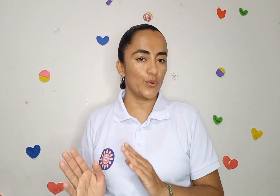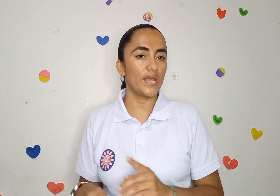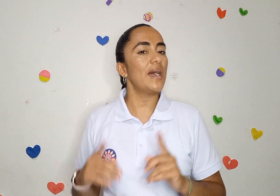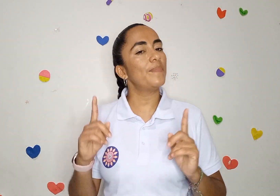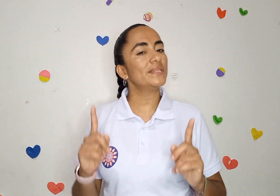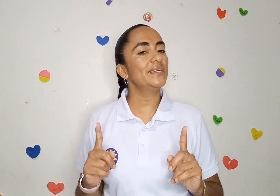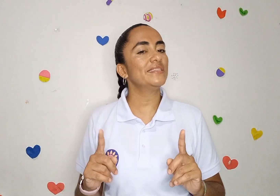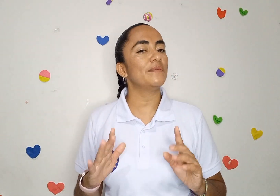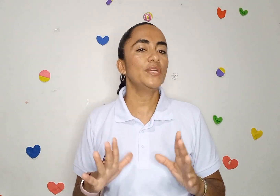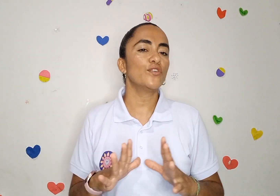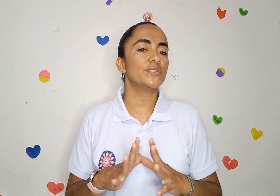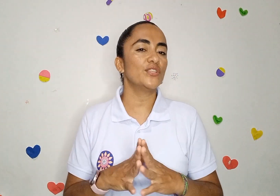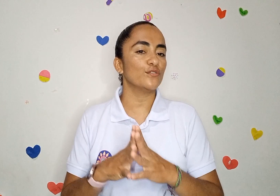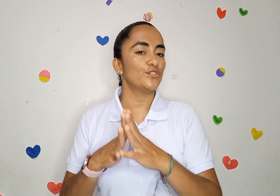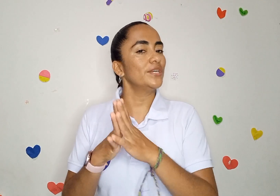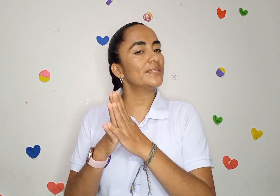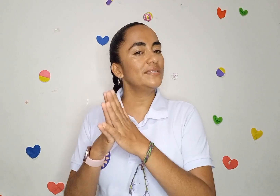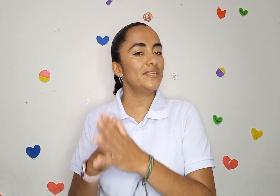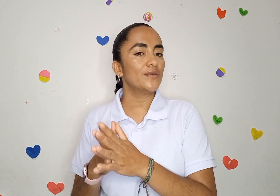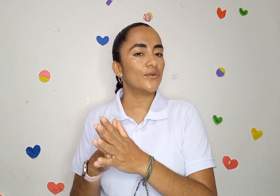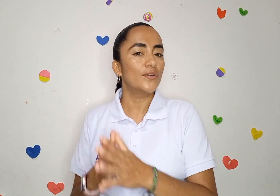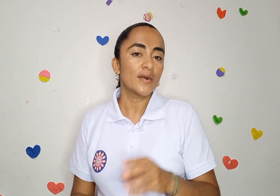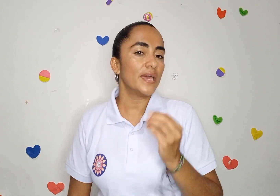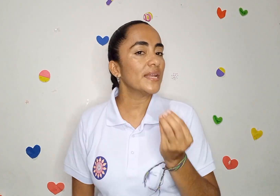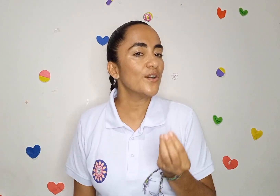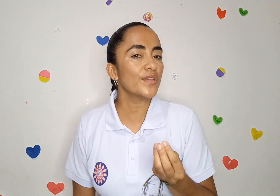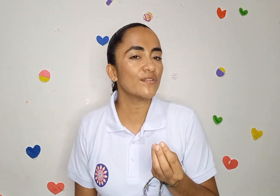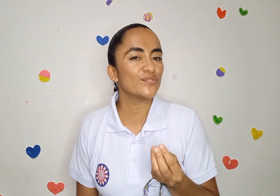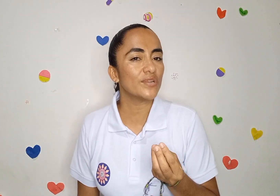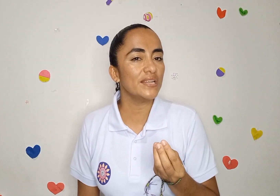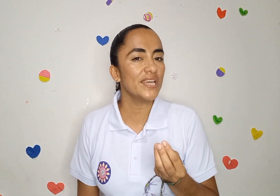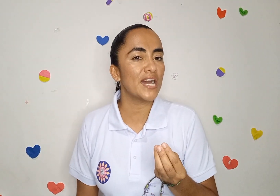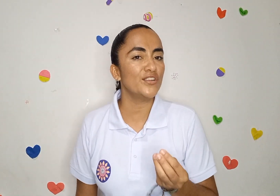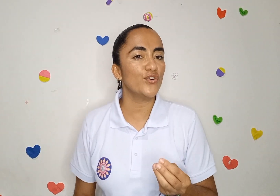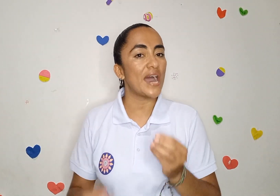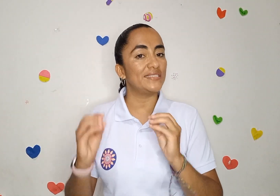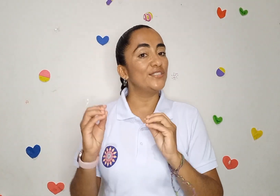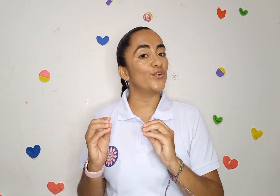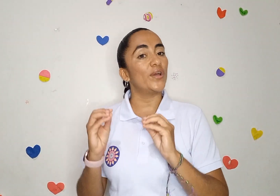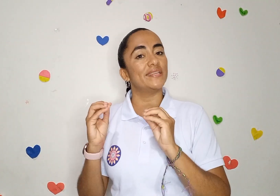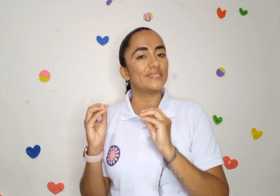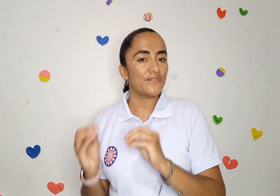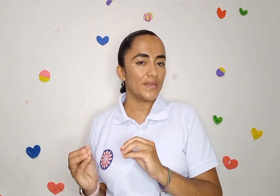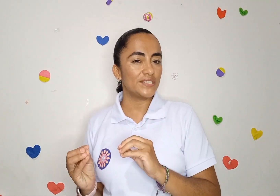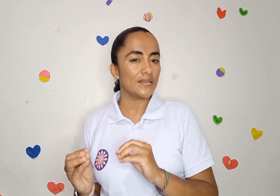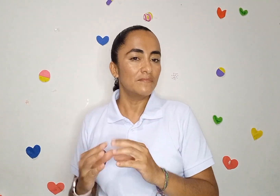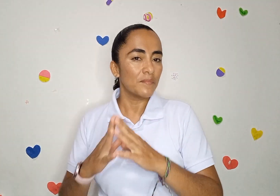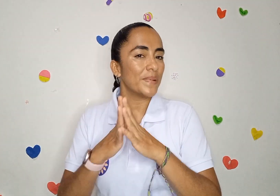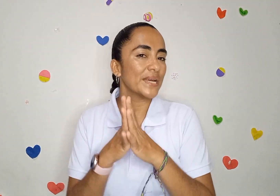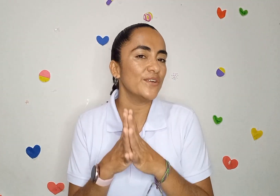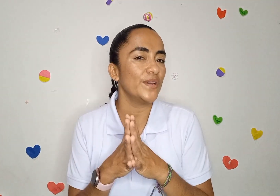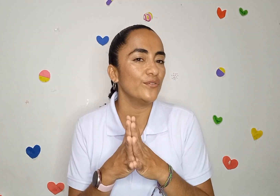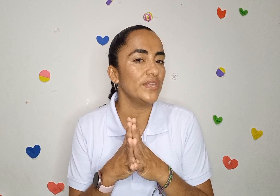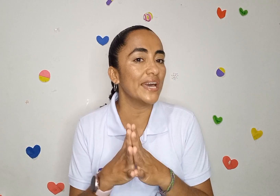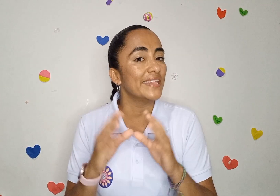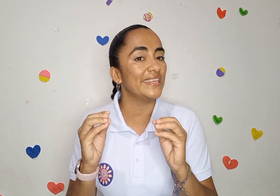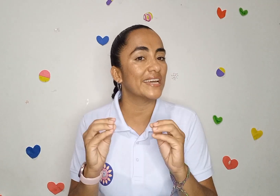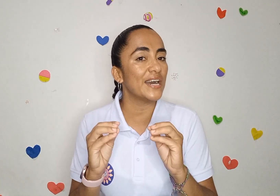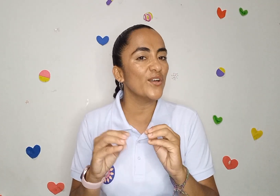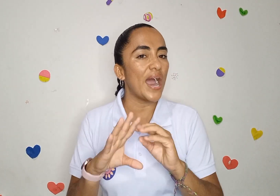A partir de 1985, el gobierno australiano asignó esta fecha para que fuera un día dedicado a